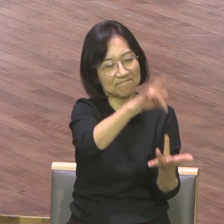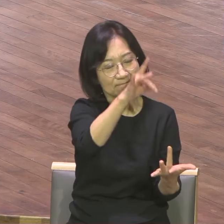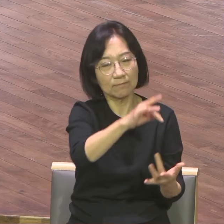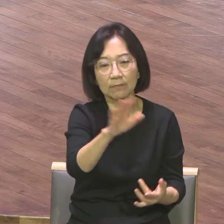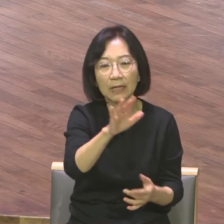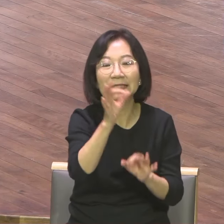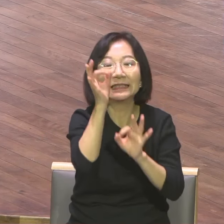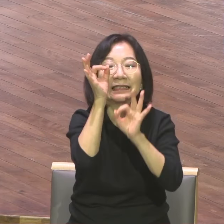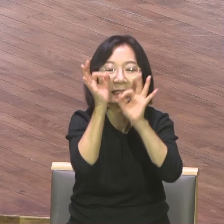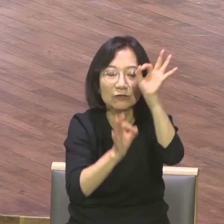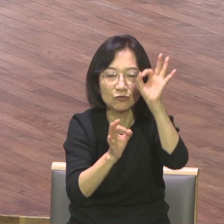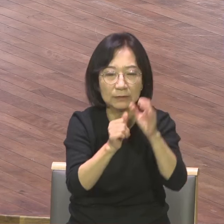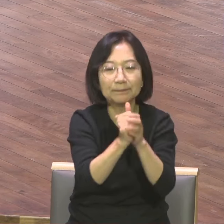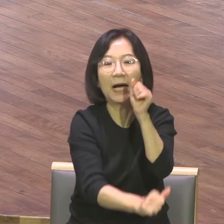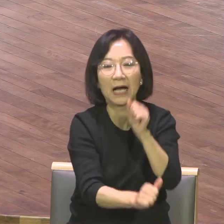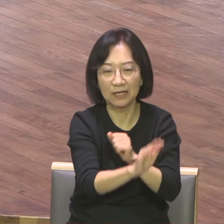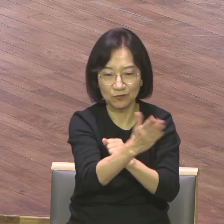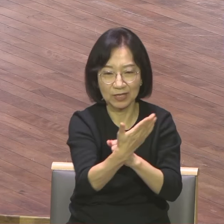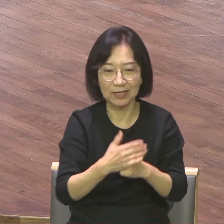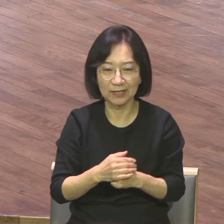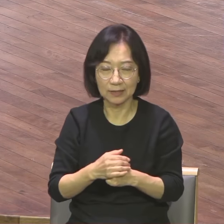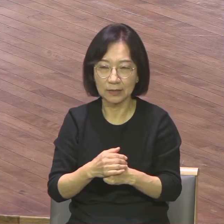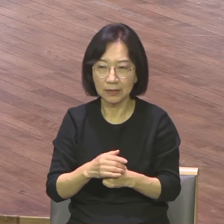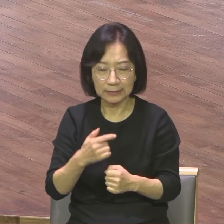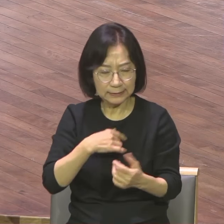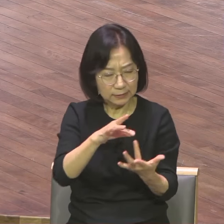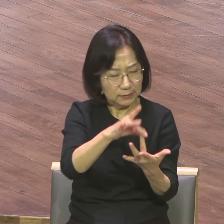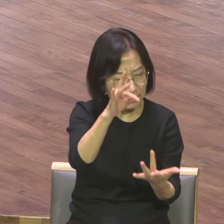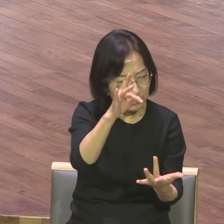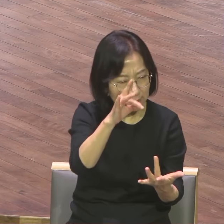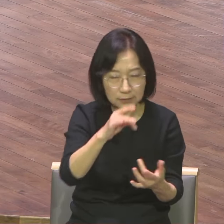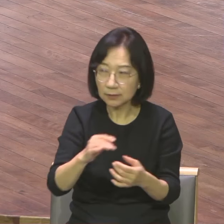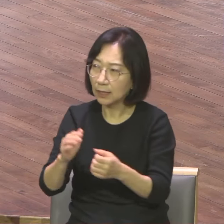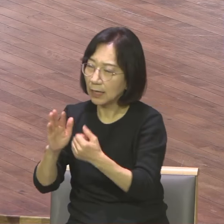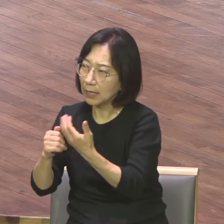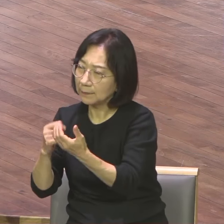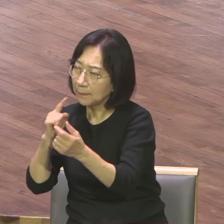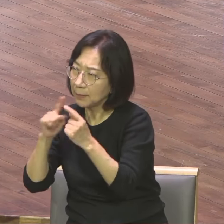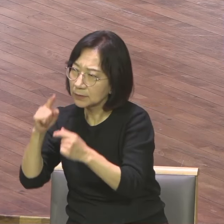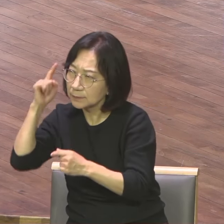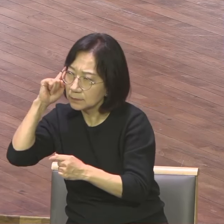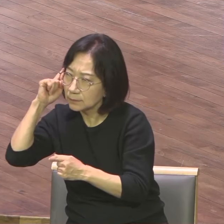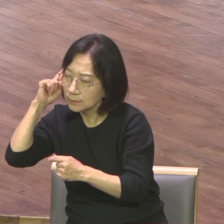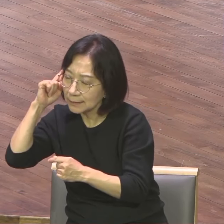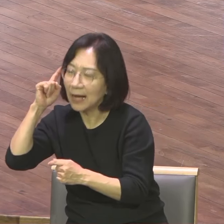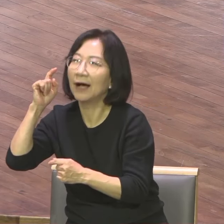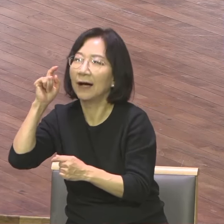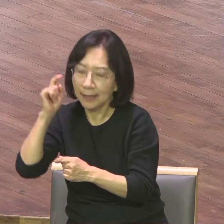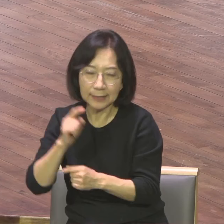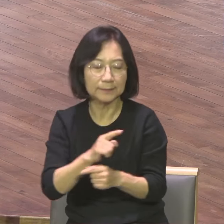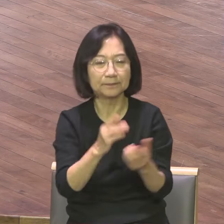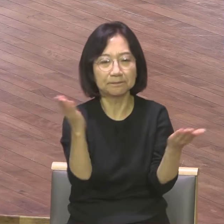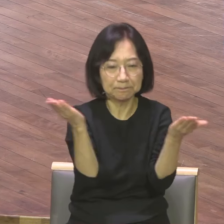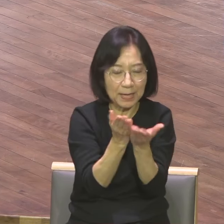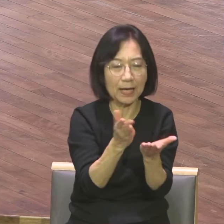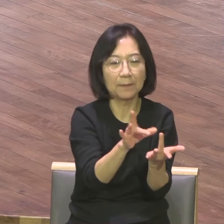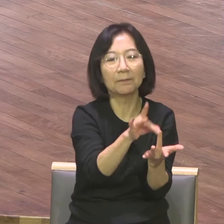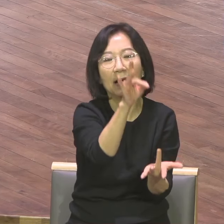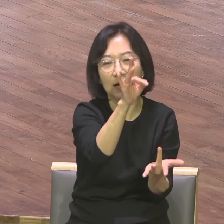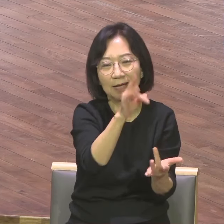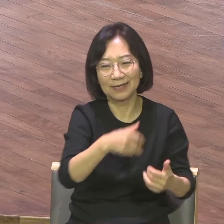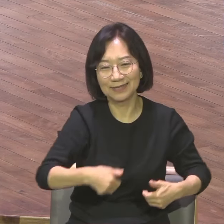것에도 실패하게 돼 있어요. 하나님의 뜻과 계획의 영향, 영적 영향 방향 맞추는 것, 이렇게 될 때